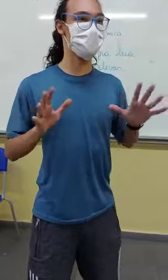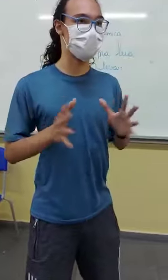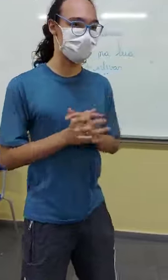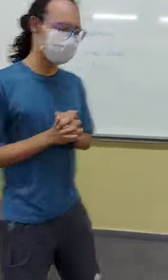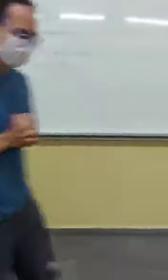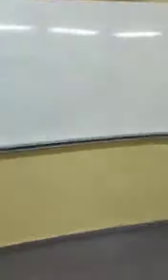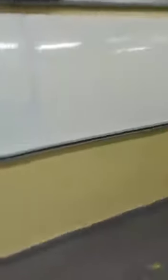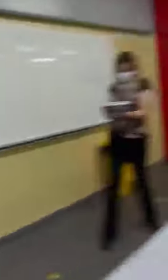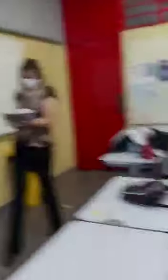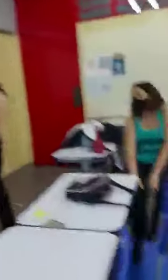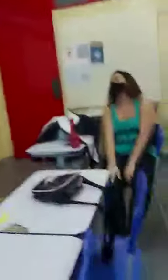eleitor.